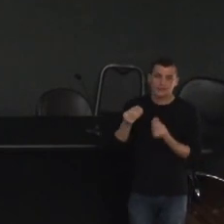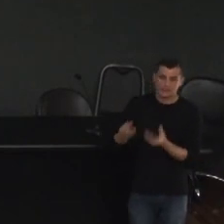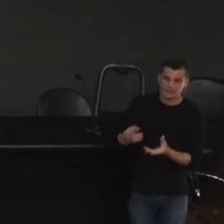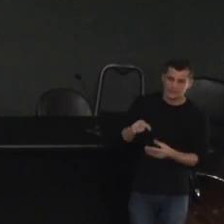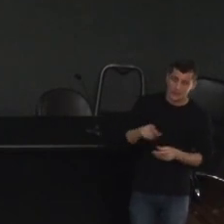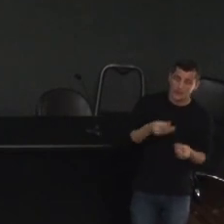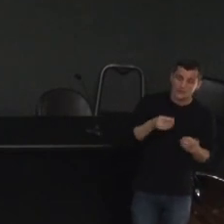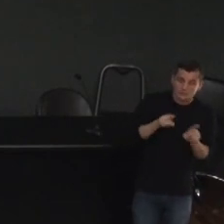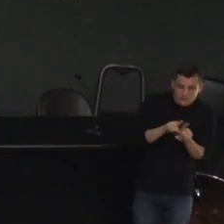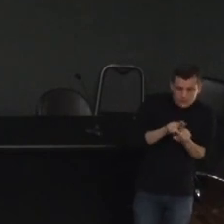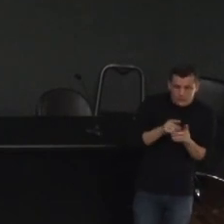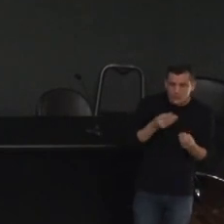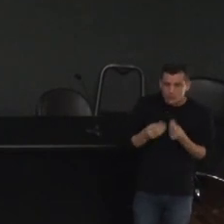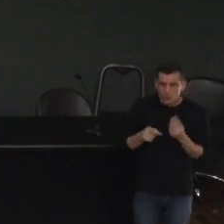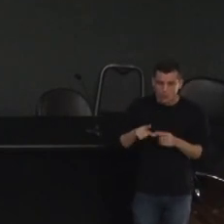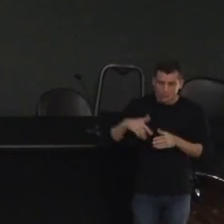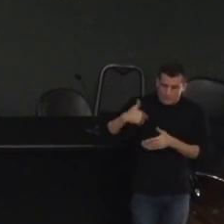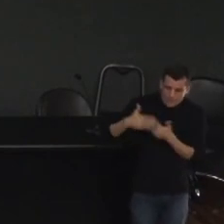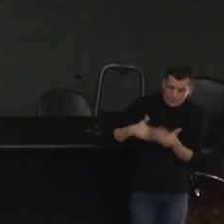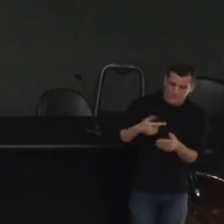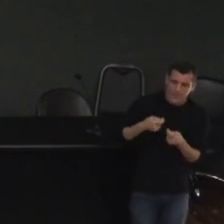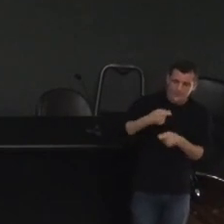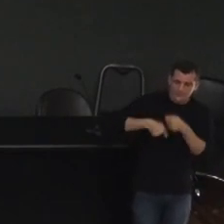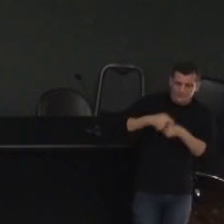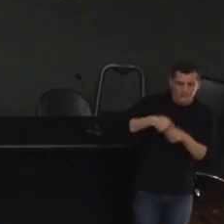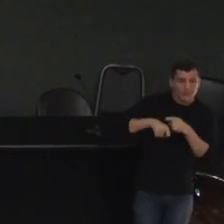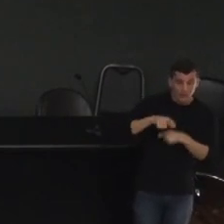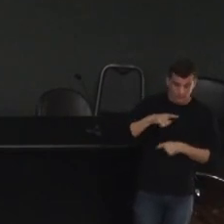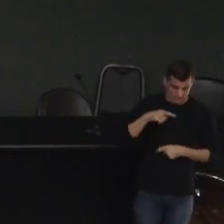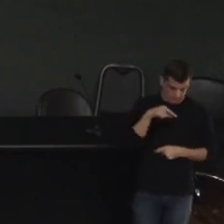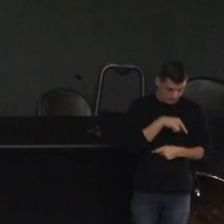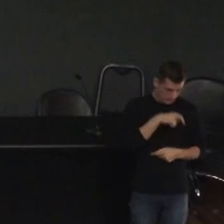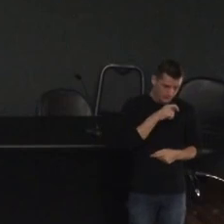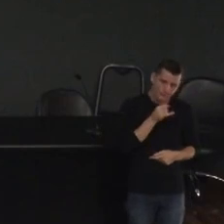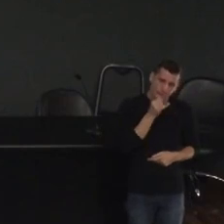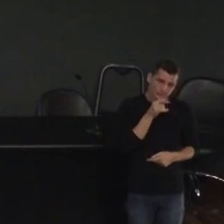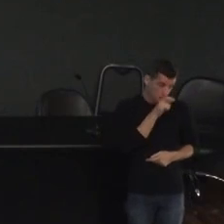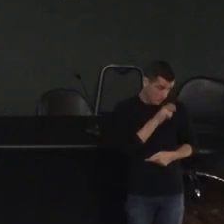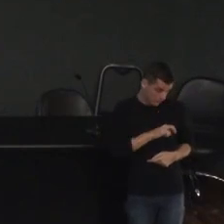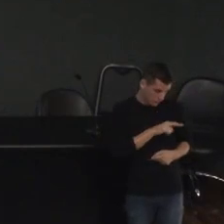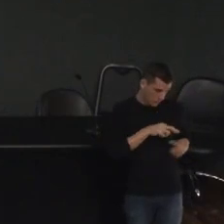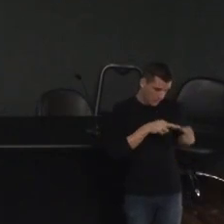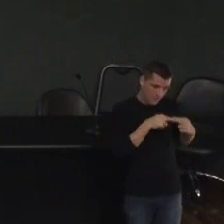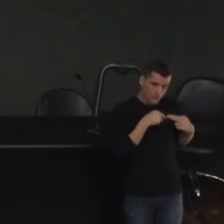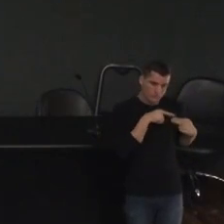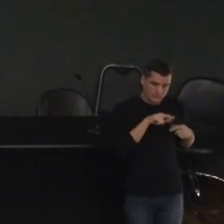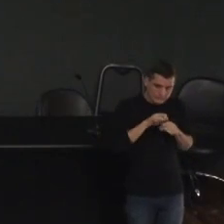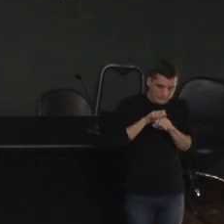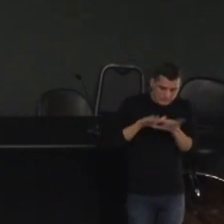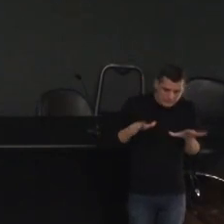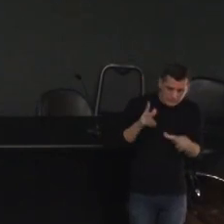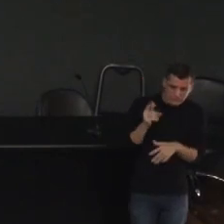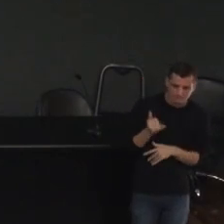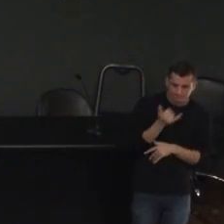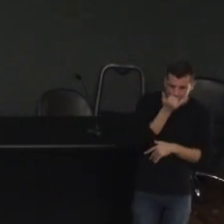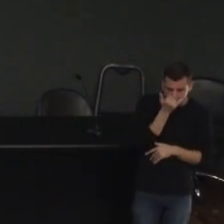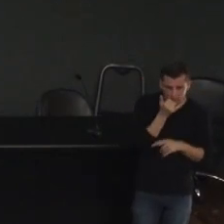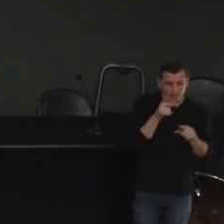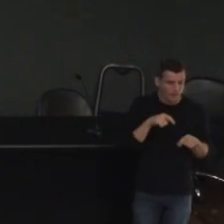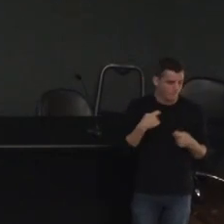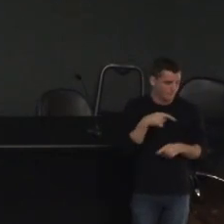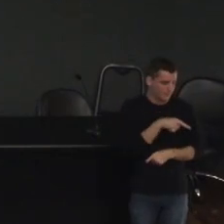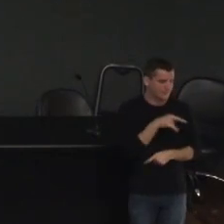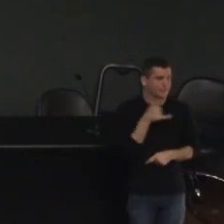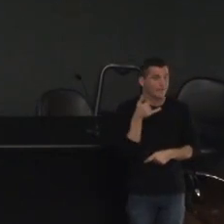de processo administrativo sancionador Caso haja responsabilização em relação ao incidente né de servidores